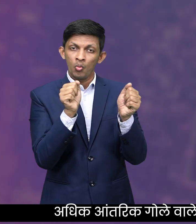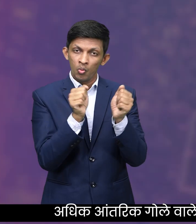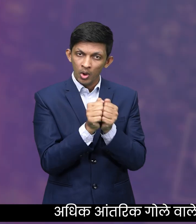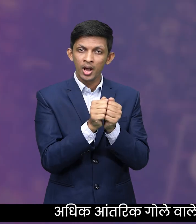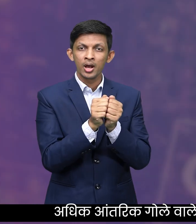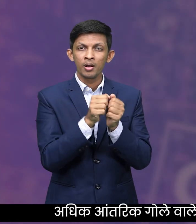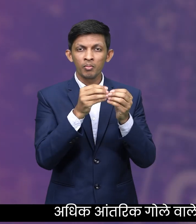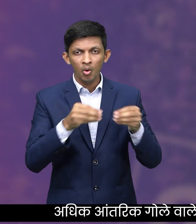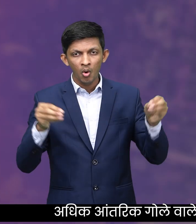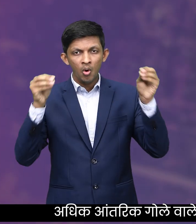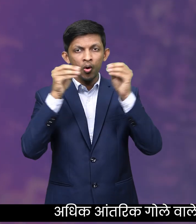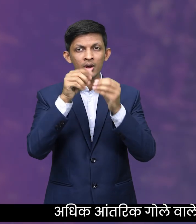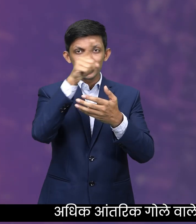कम होती है।